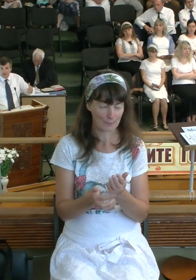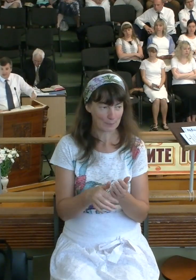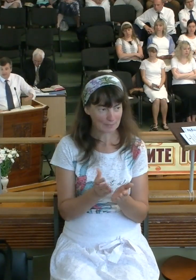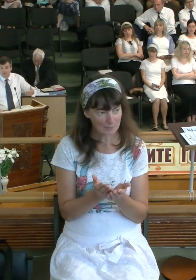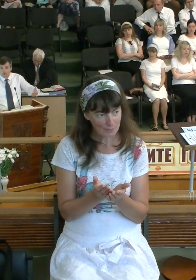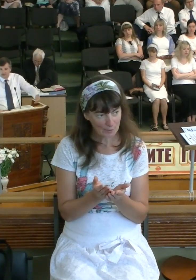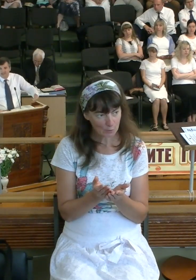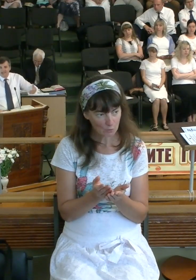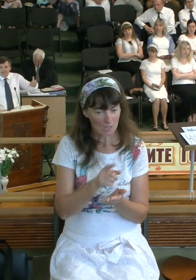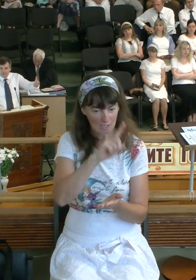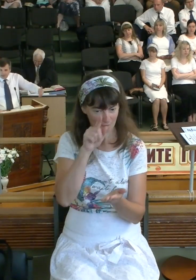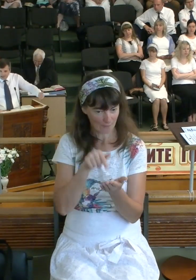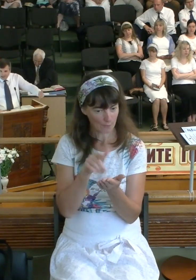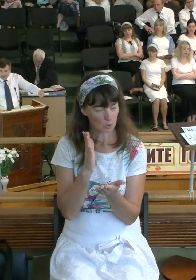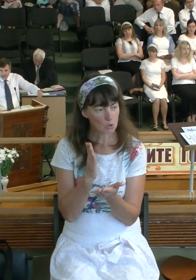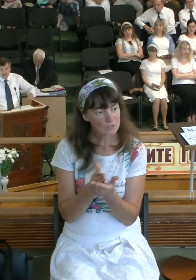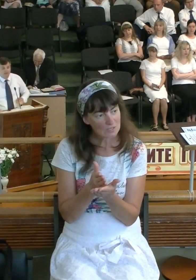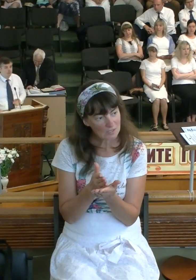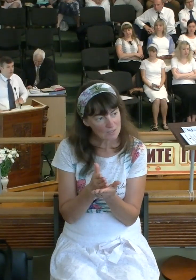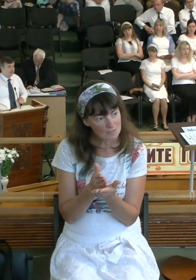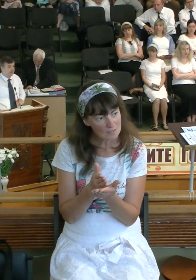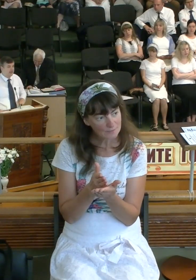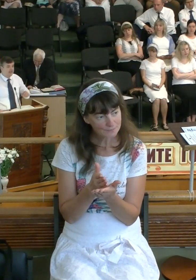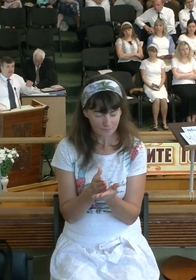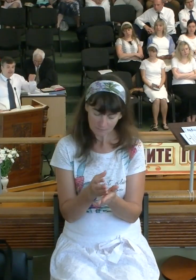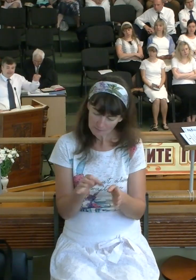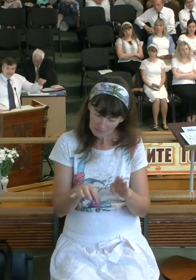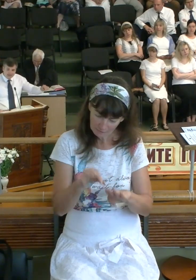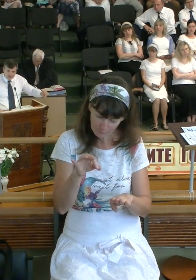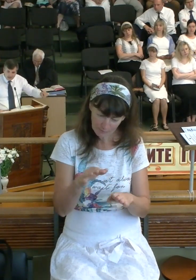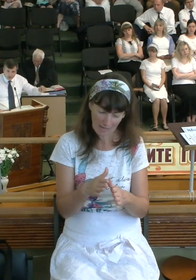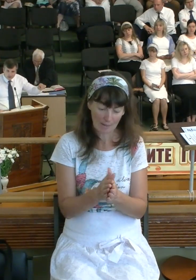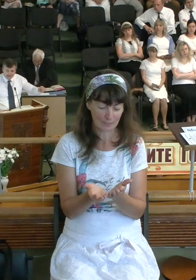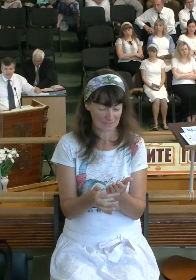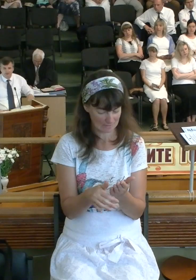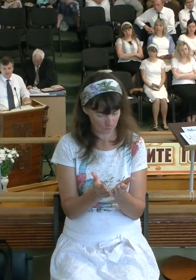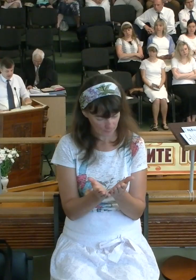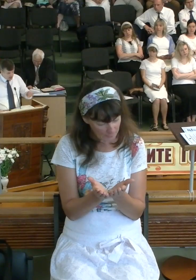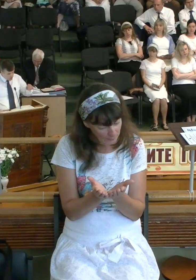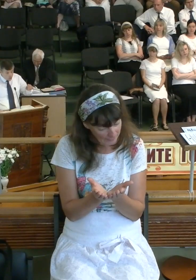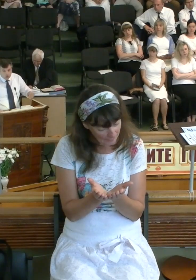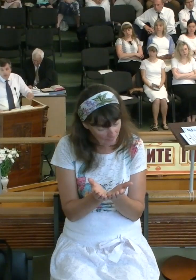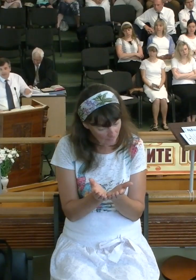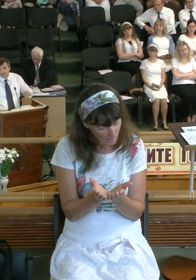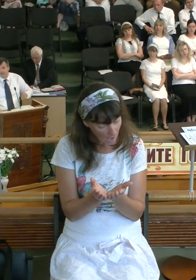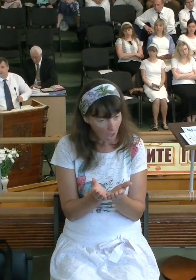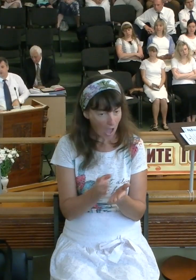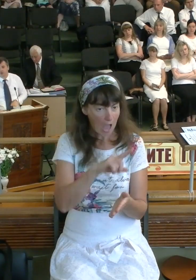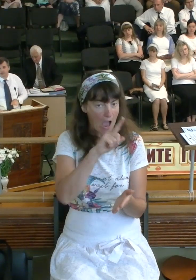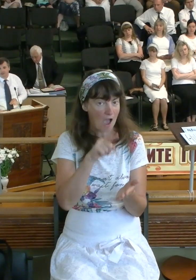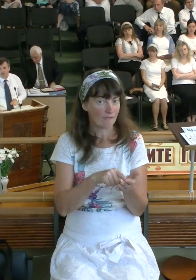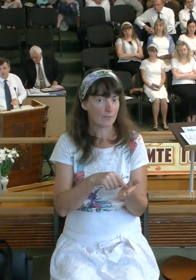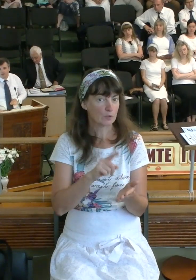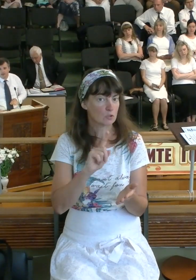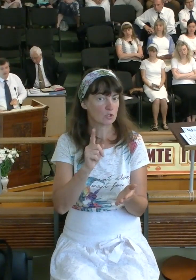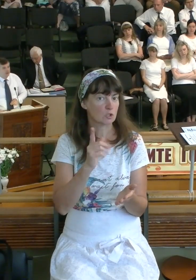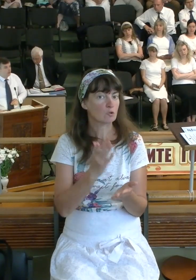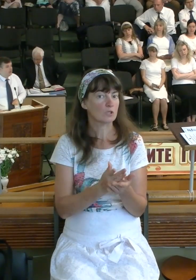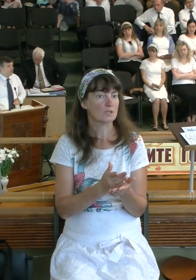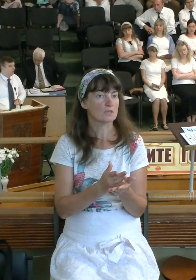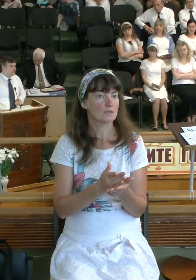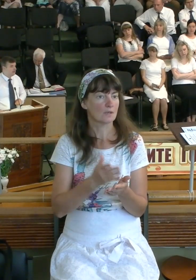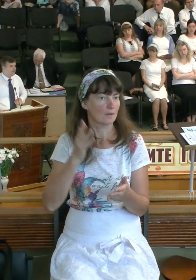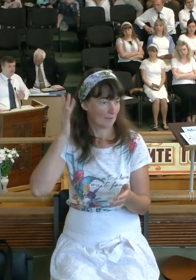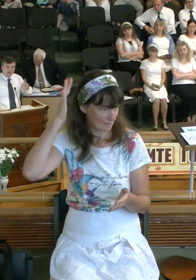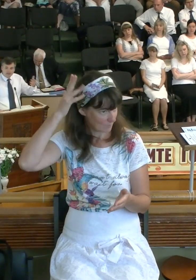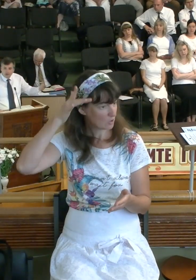начинаем изучать этот вопрос из Писания, а вопросы, они и заставляют нас с вами углубляться в Божие Слово, то